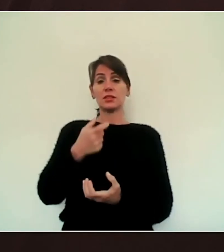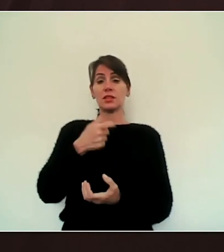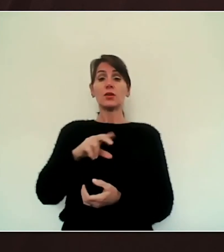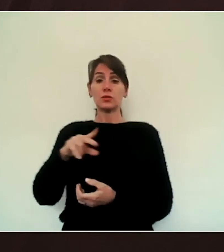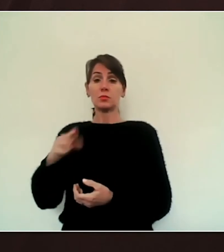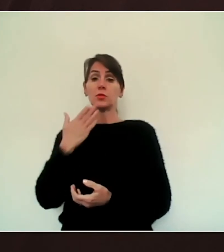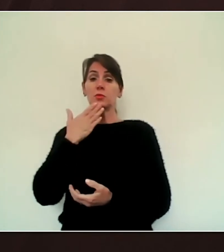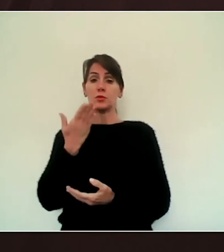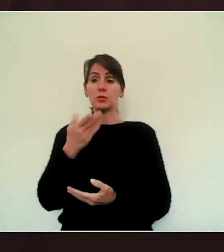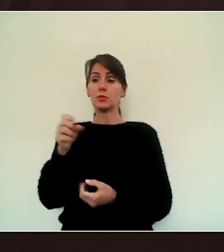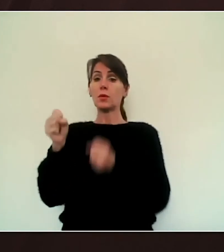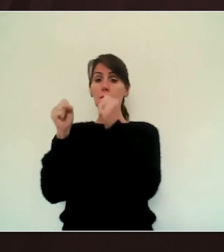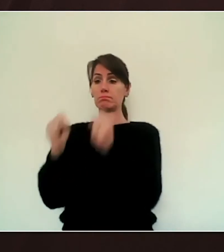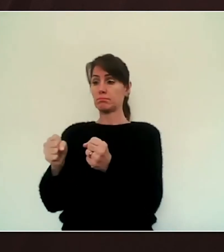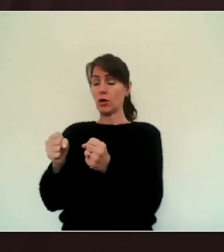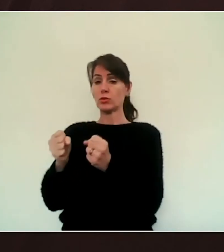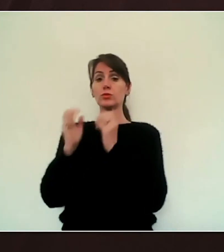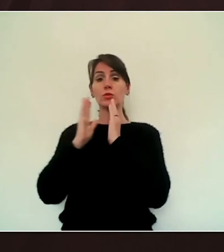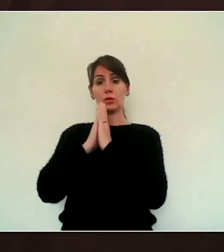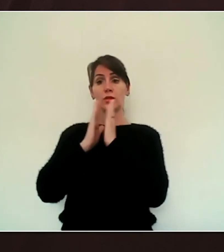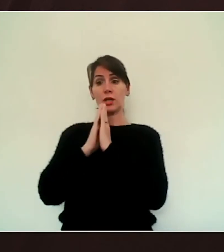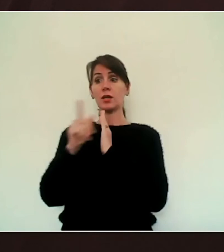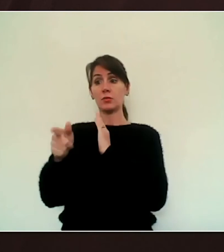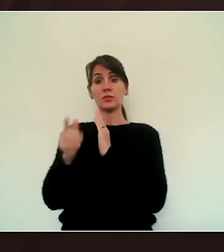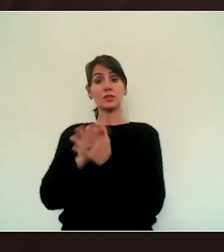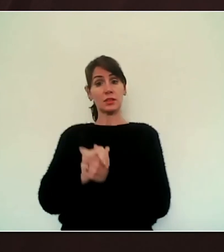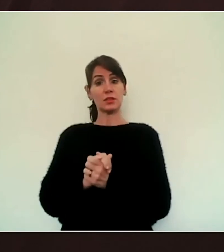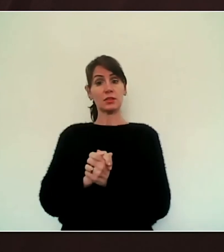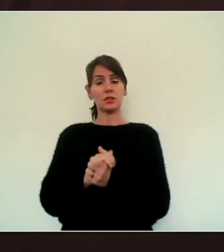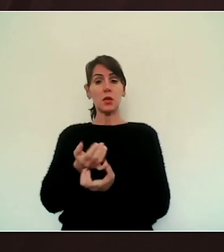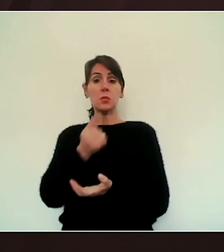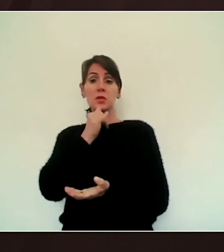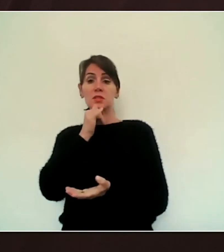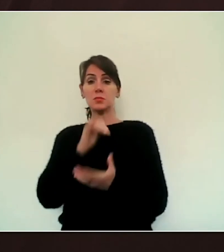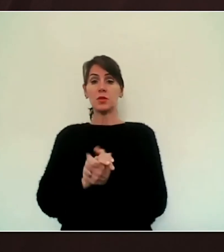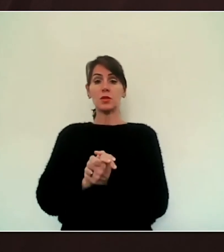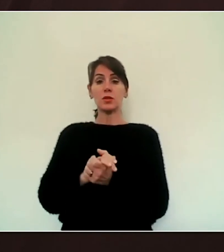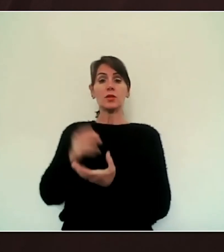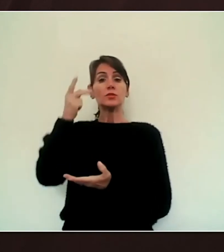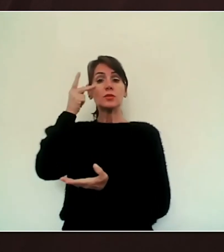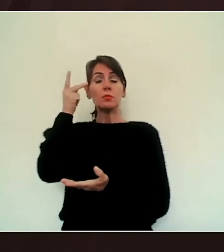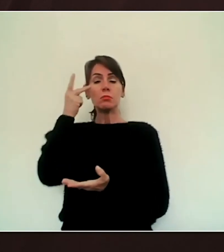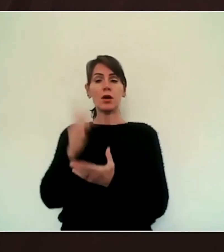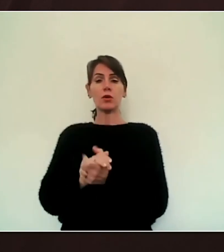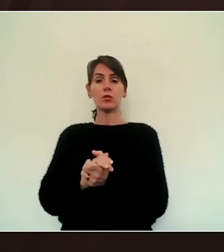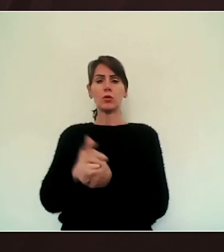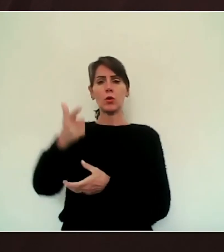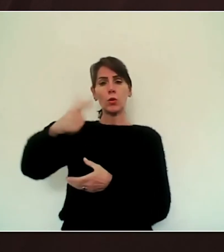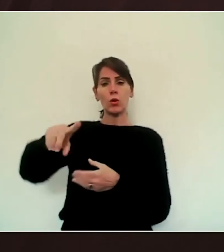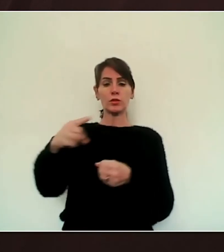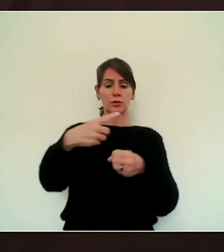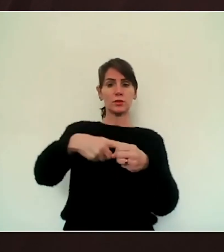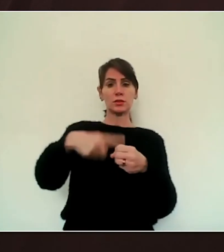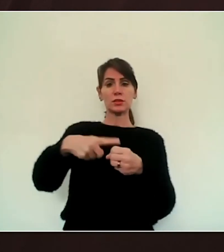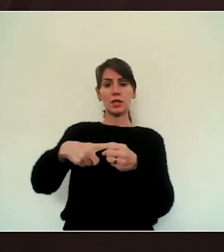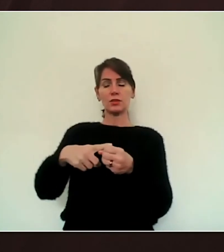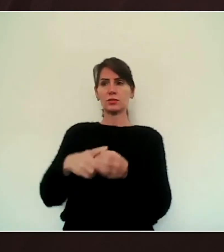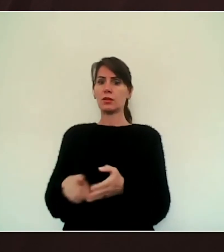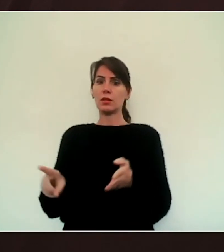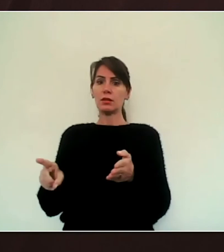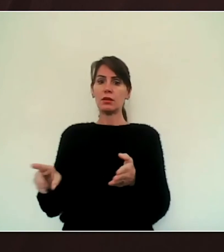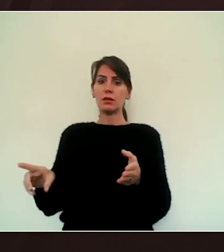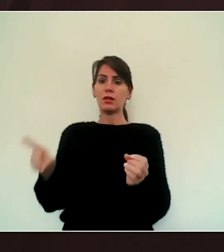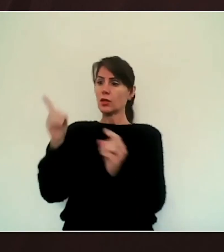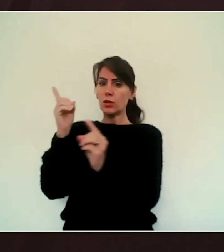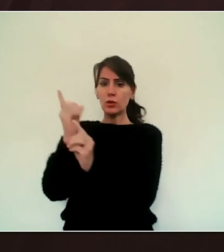né? Alguém falou: posso orar por você. Aí cheguei aqui em Pindamonhangaba, alguém falou: posso orar por você. Quer dizer, todo lugar, vocês estão em